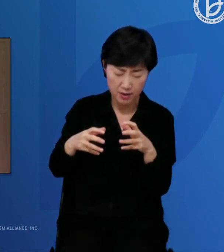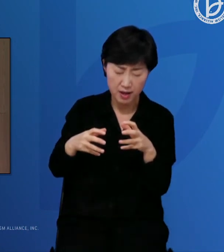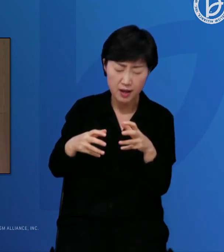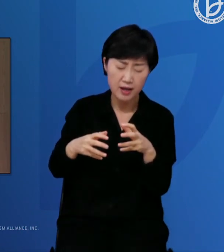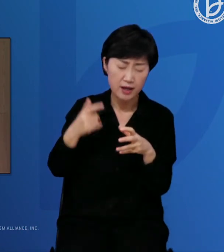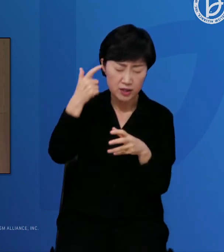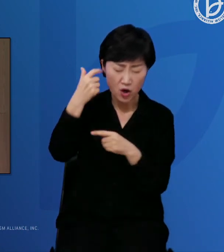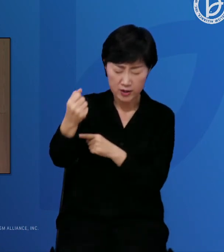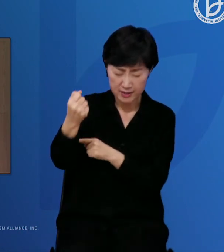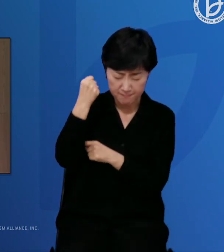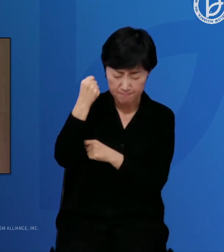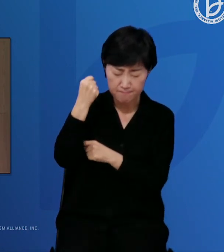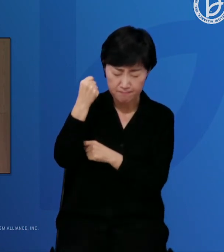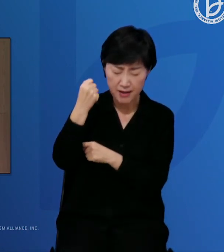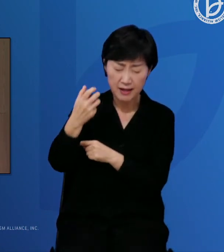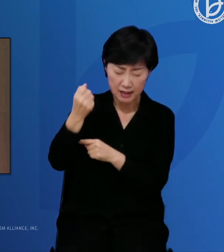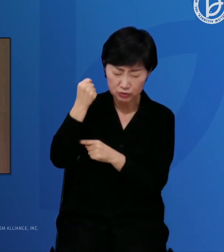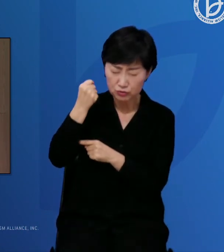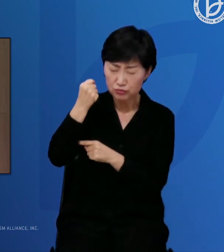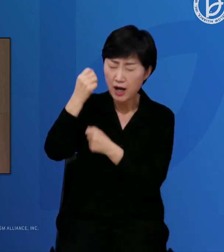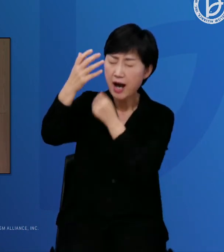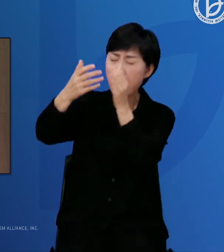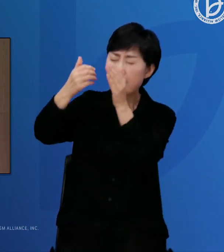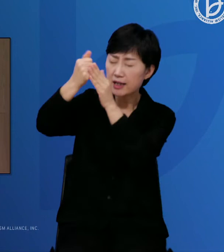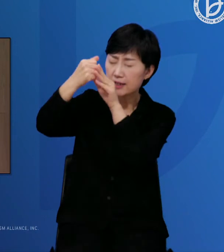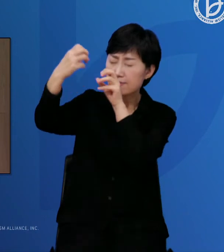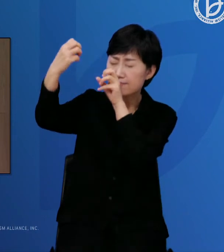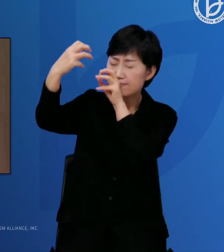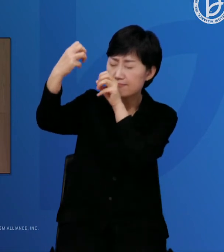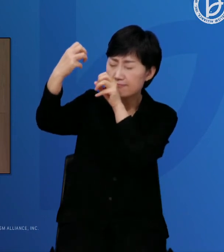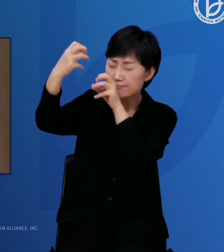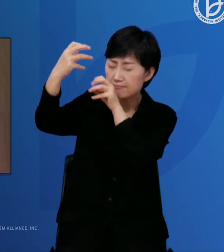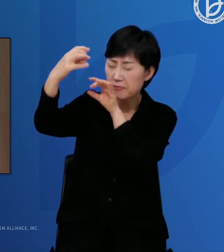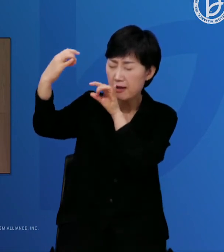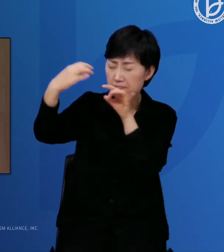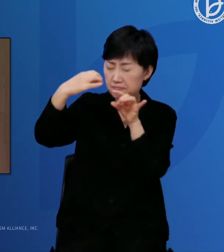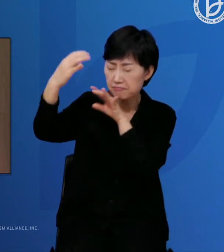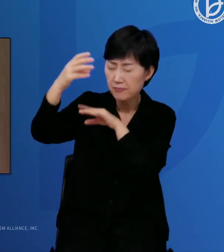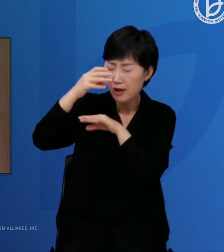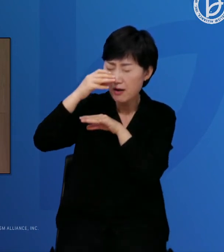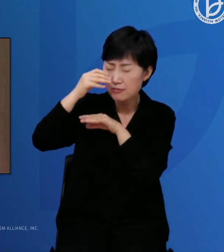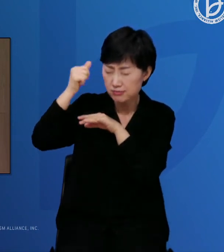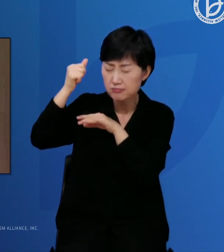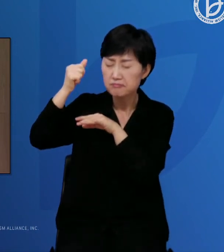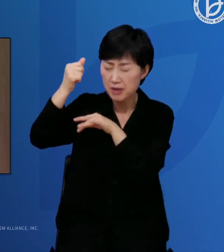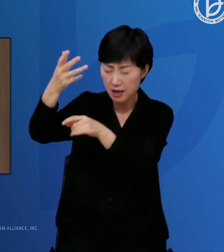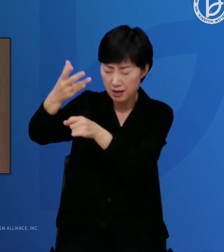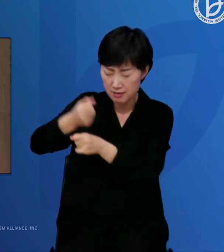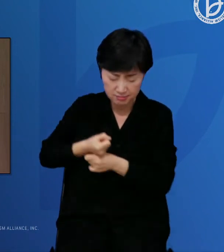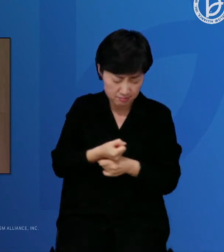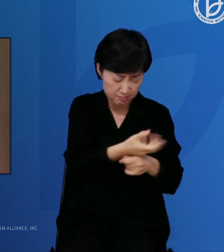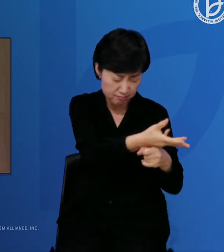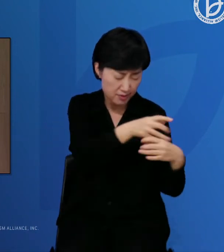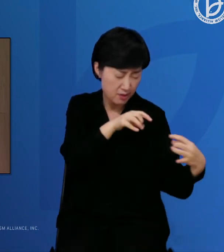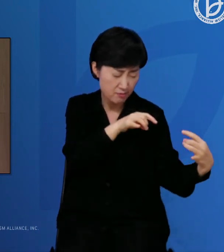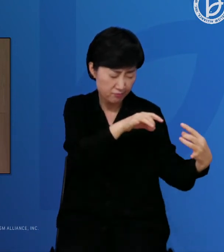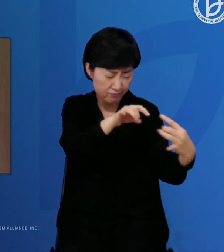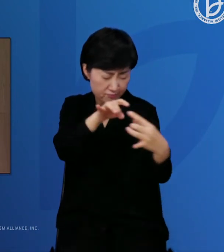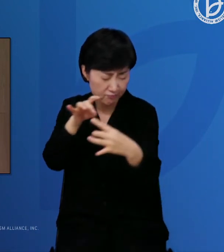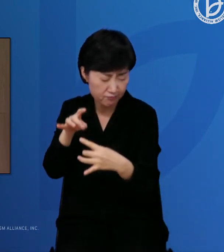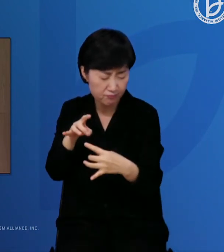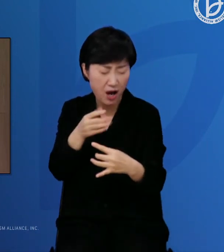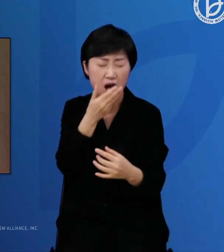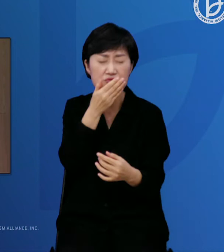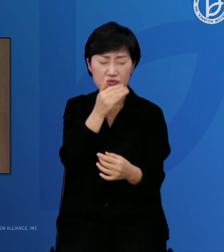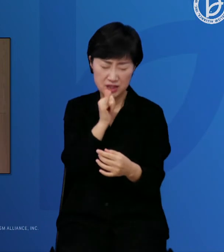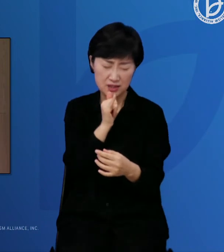내 주위의 빈 곳에 복음 링크를 걸 수 있도록 인도하여 주실 줄 믿습니다. God, we thank you for establishing an OTP system to the 237 headquarters